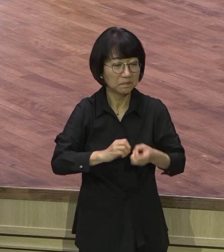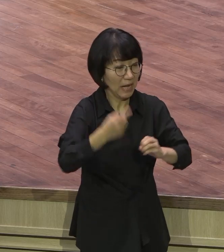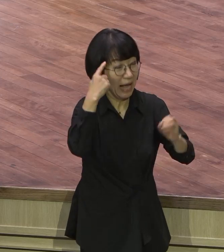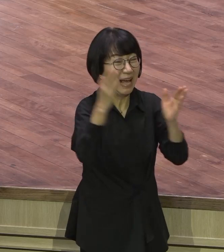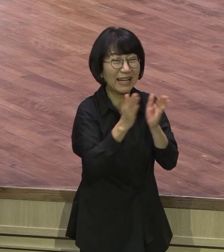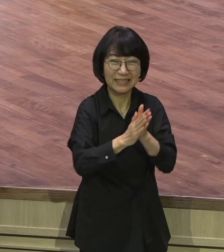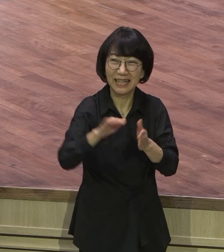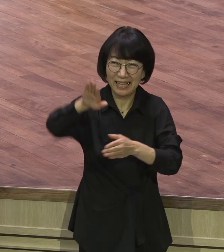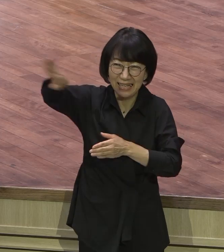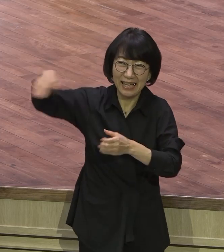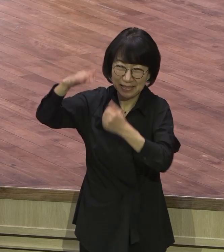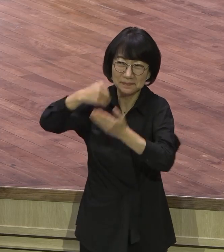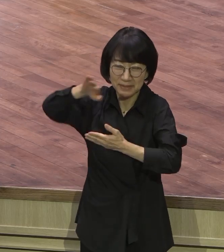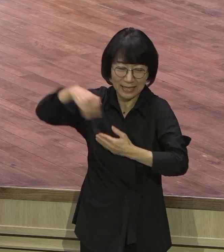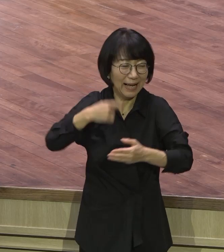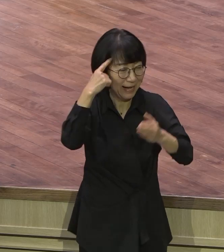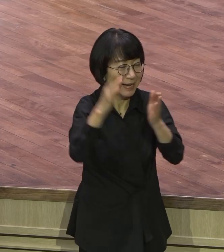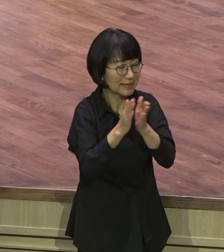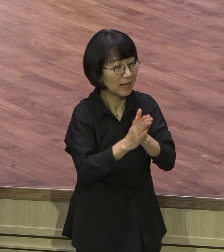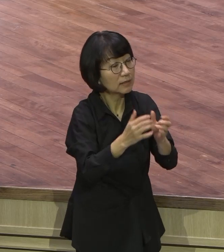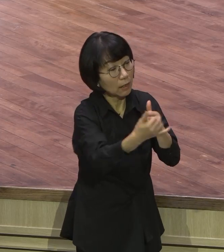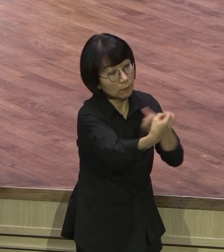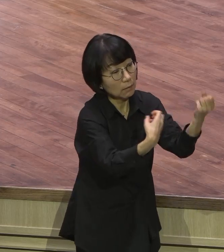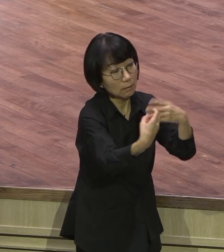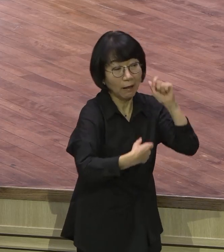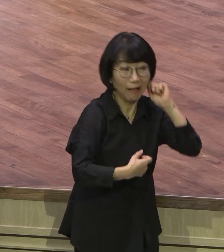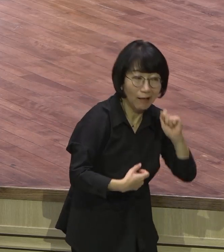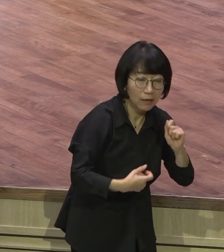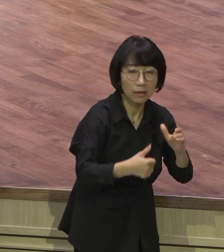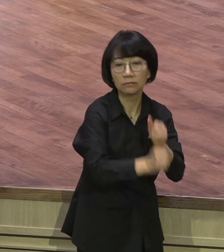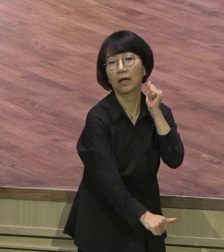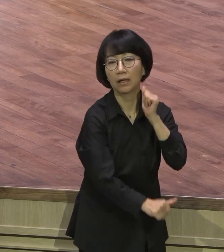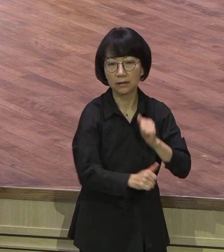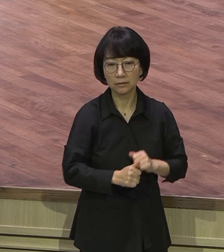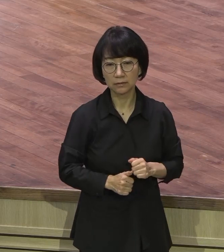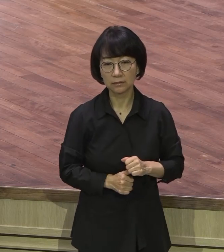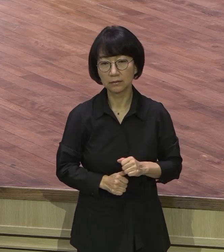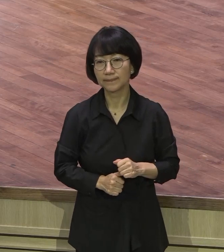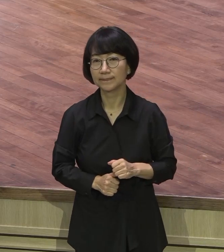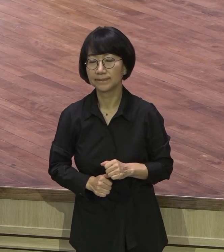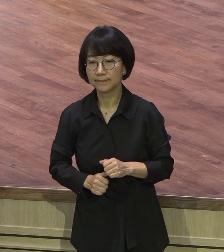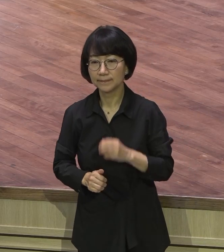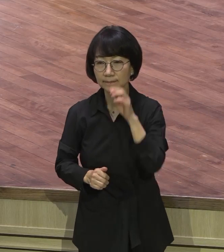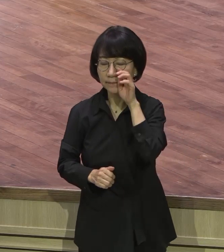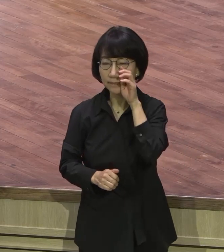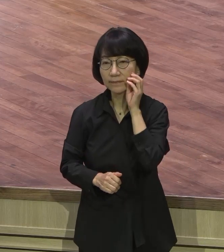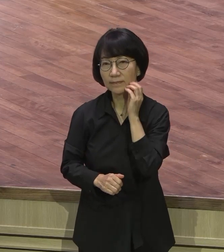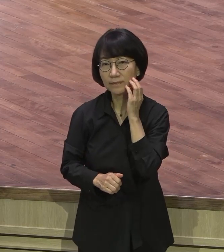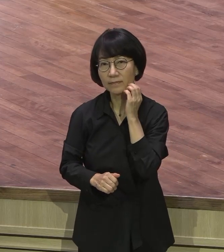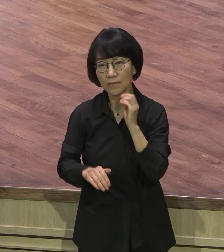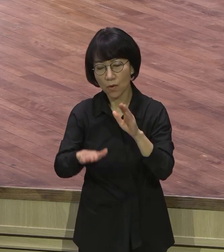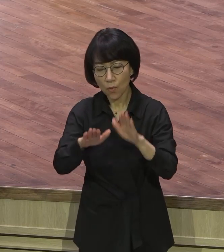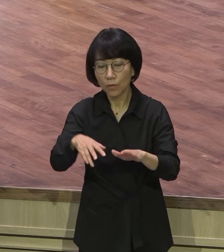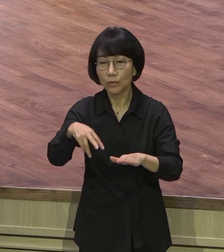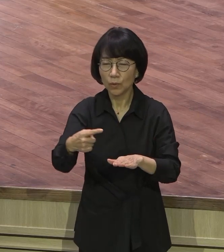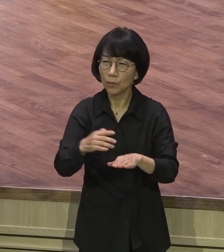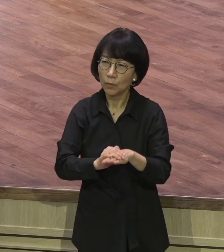사람 말 듣고 합니까 하나님 말씀 듣고 해야죠 아멘 그리고 오늘도 말이야 오늘도 농인교회 보니까